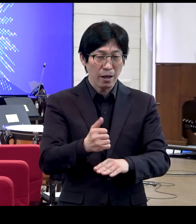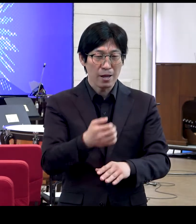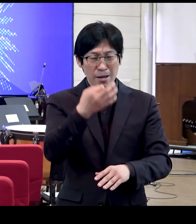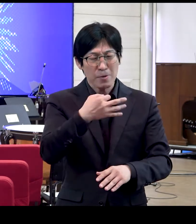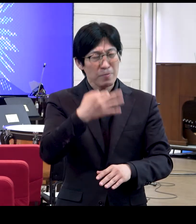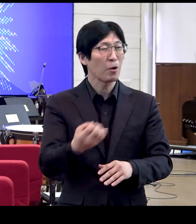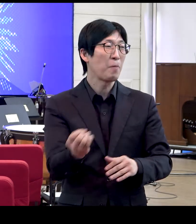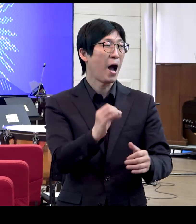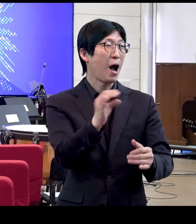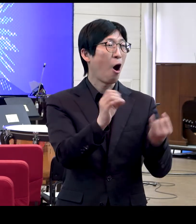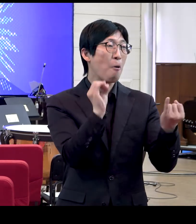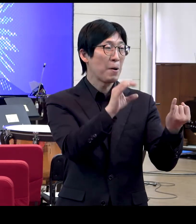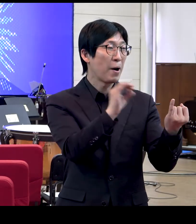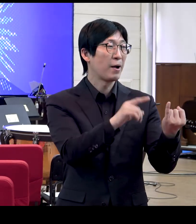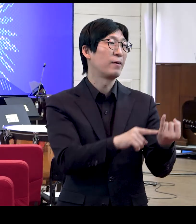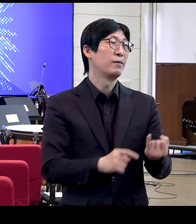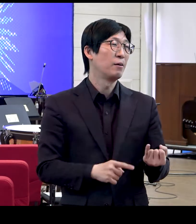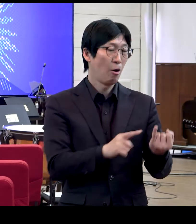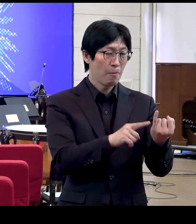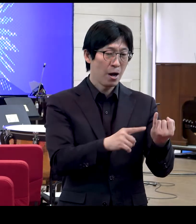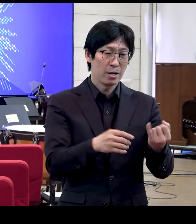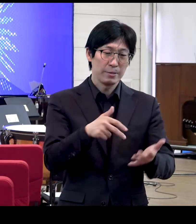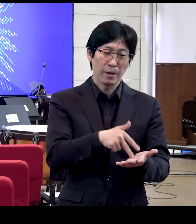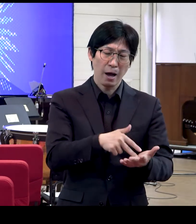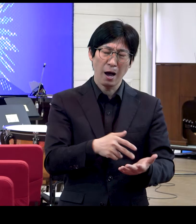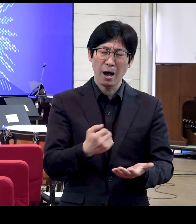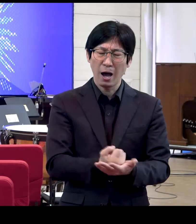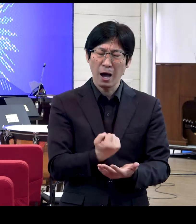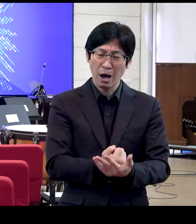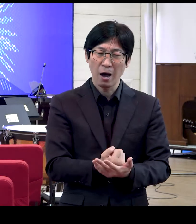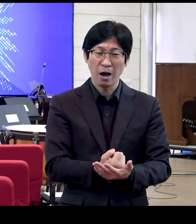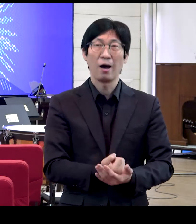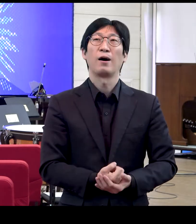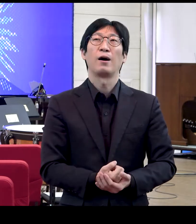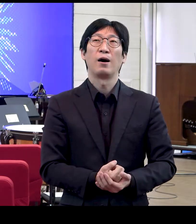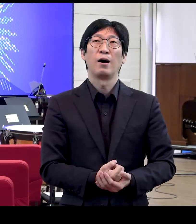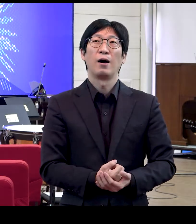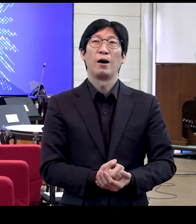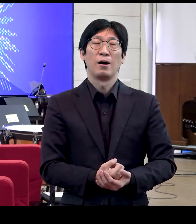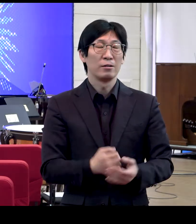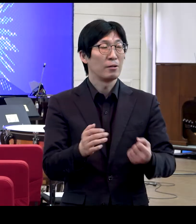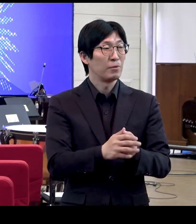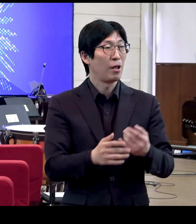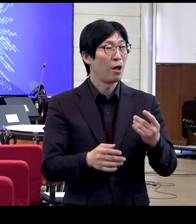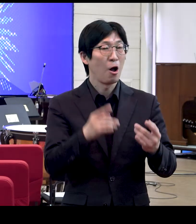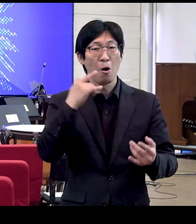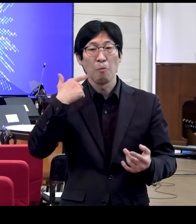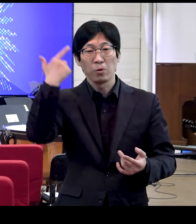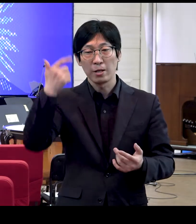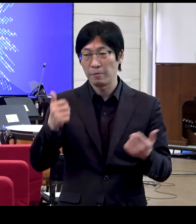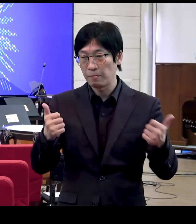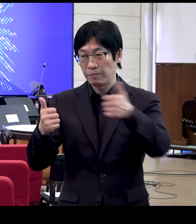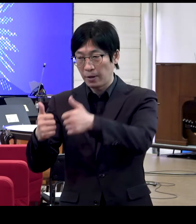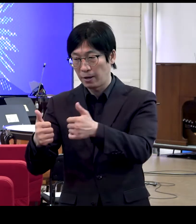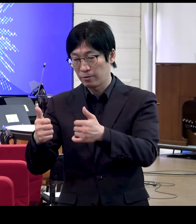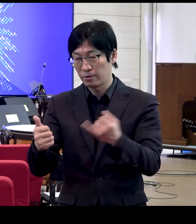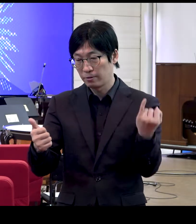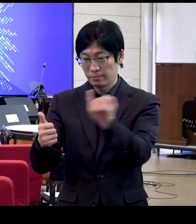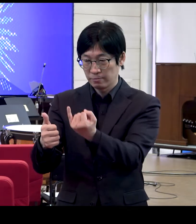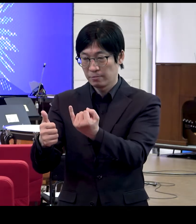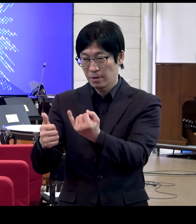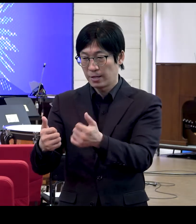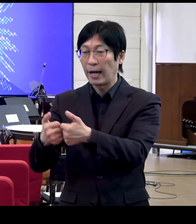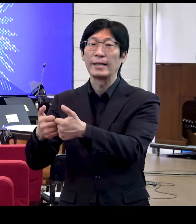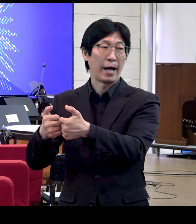이 어머니가 정말 너무 안타까워서 저한테 좀 파격적으로 상담을 요청하고, 그리고 또